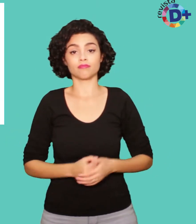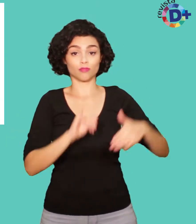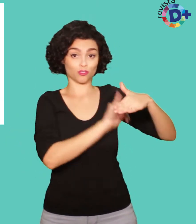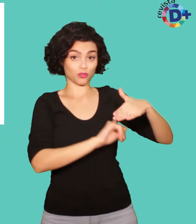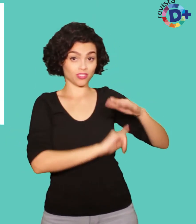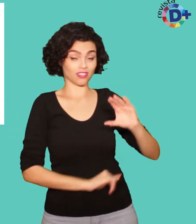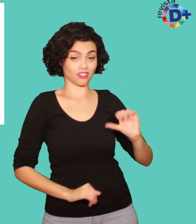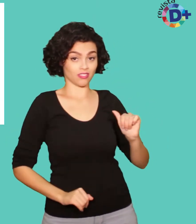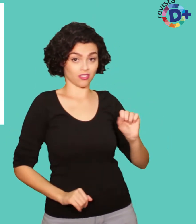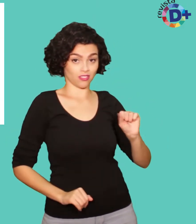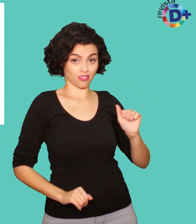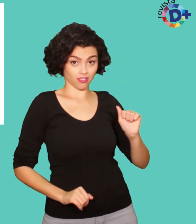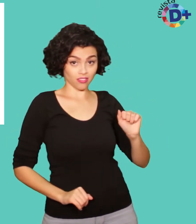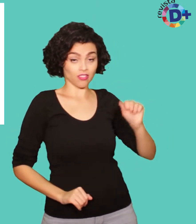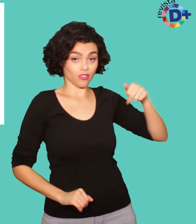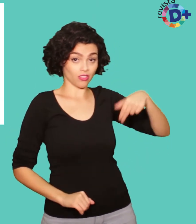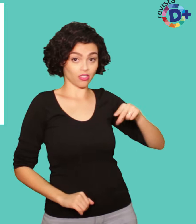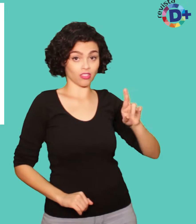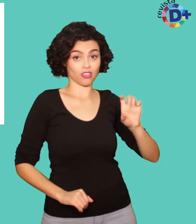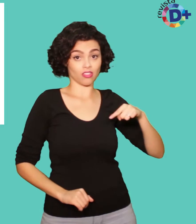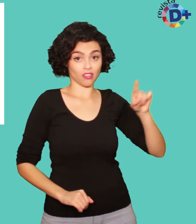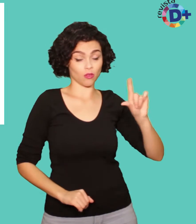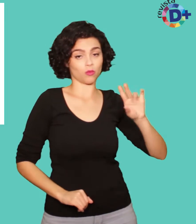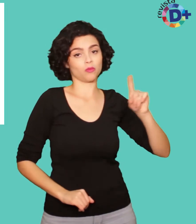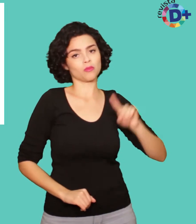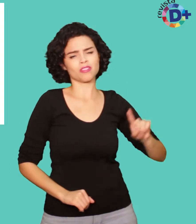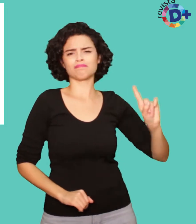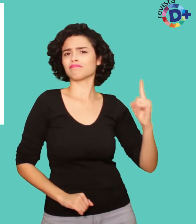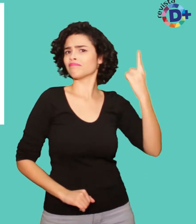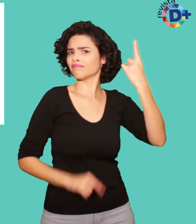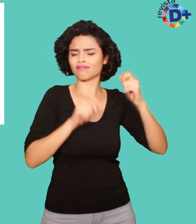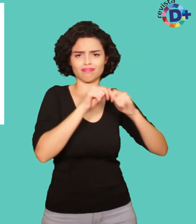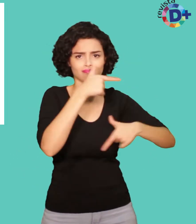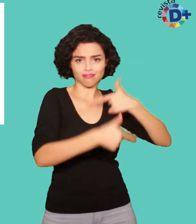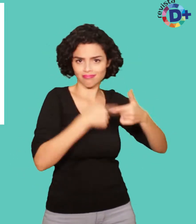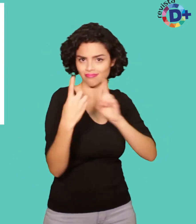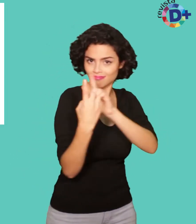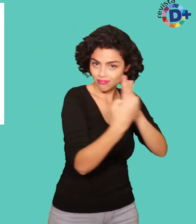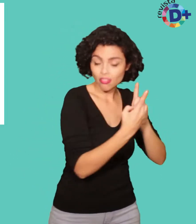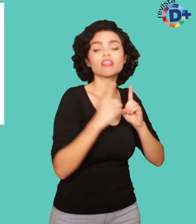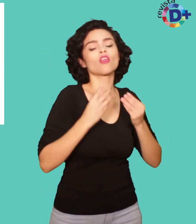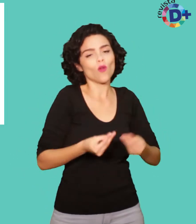as casas andré luiz pioneiras nesse trabalho oferecem o serviço odontológico